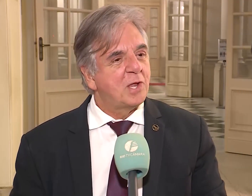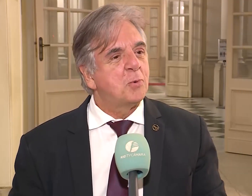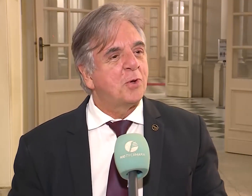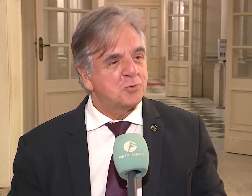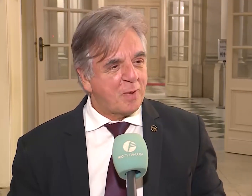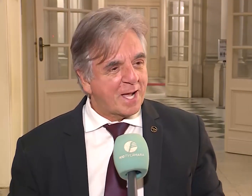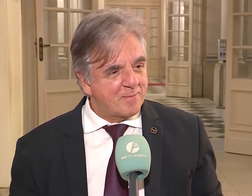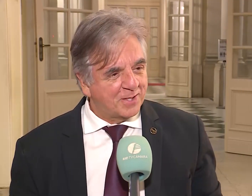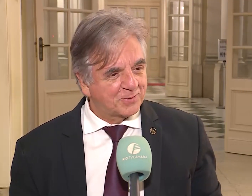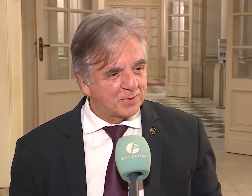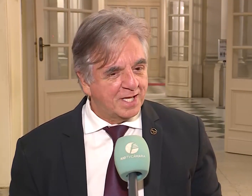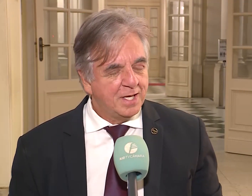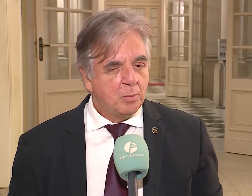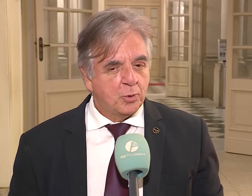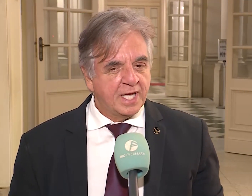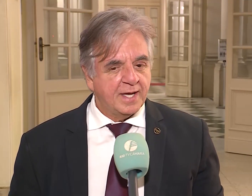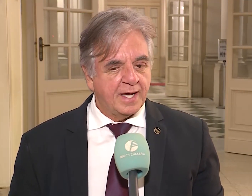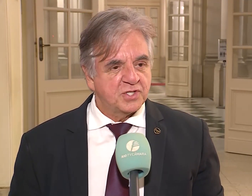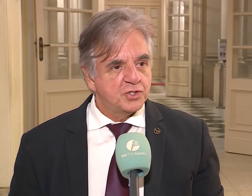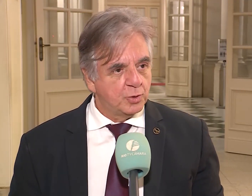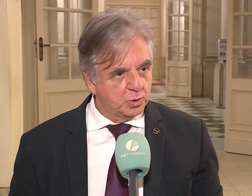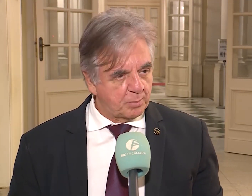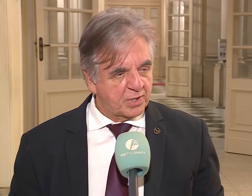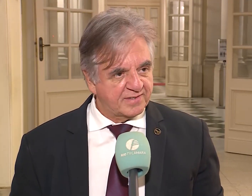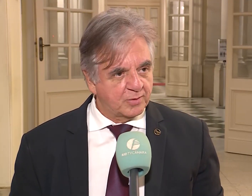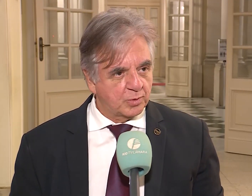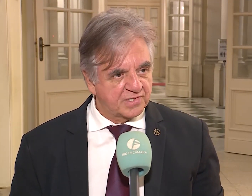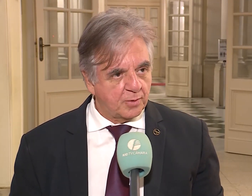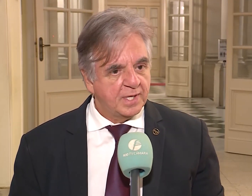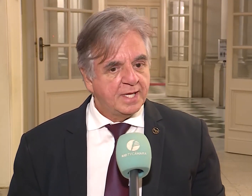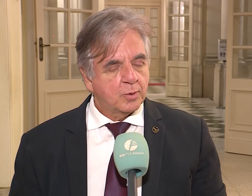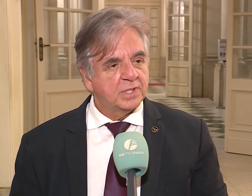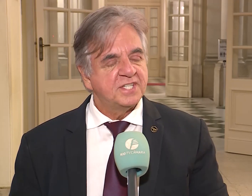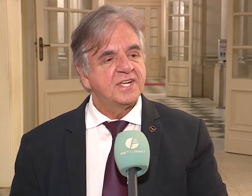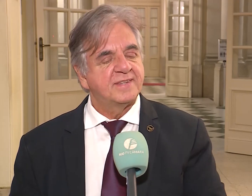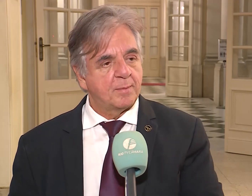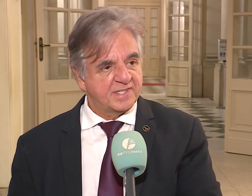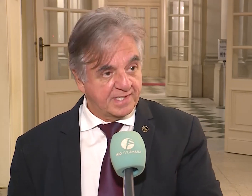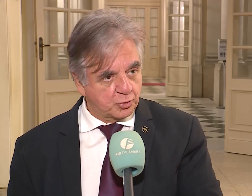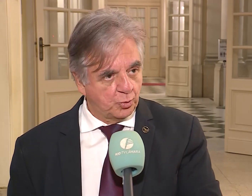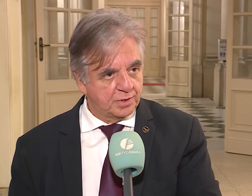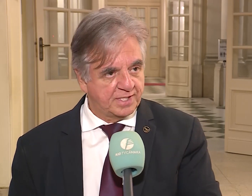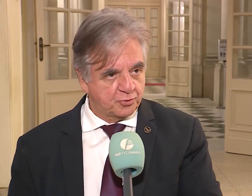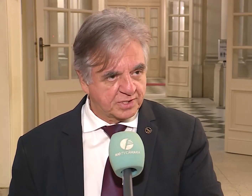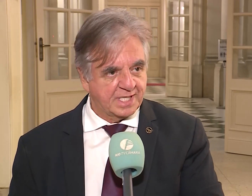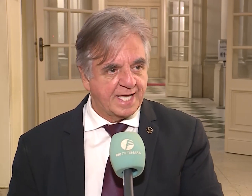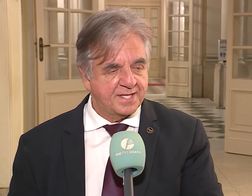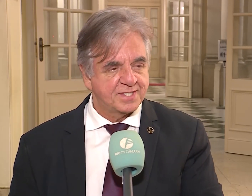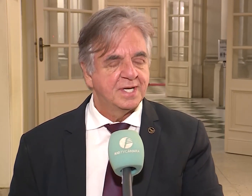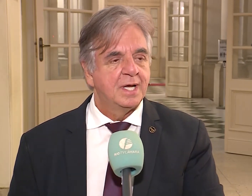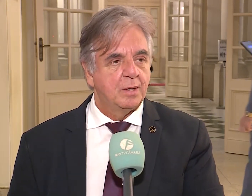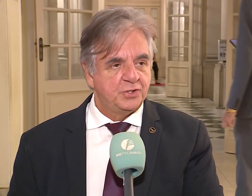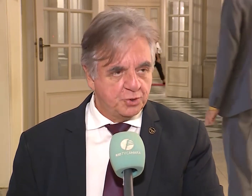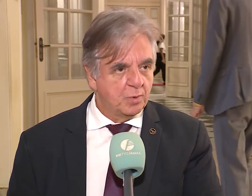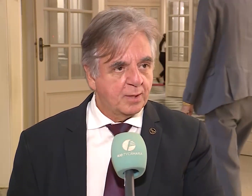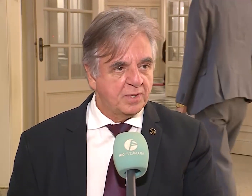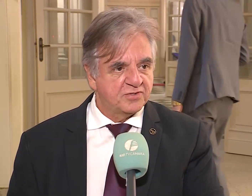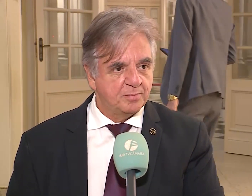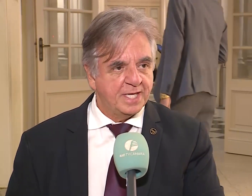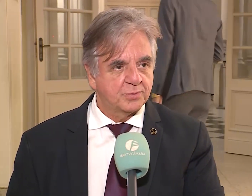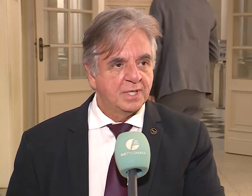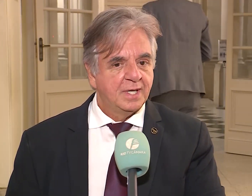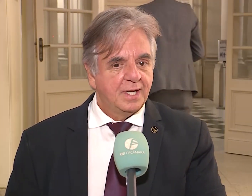dizer assim, seria o nosso pagamento, né? Porque a gente luta por essa inclusão e quando a gente recebe esse retorno da sociedade de